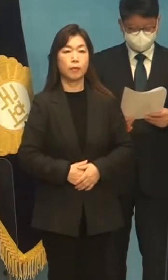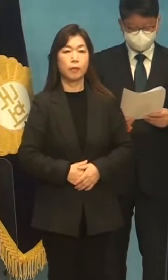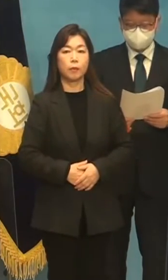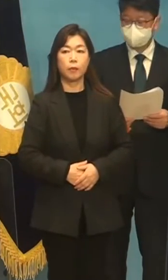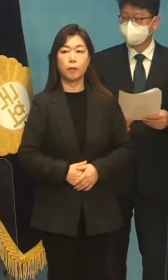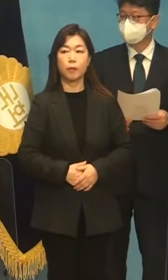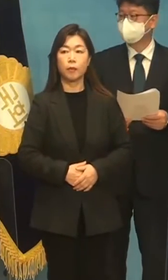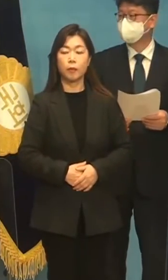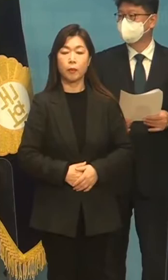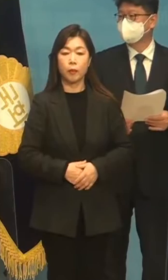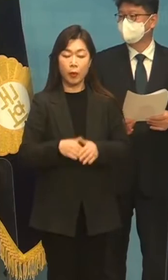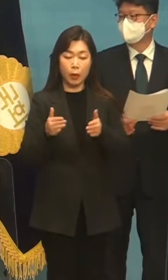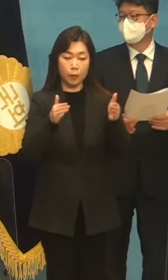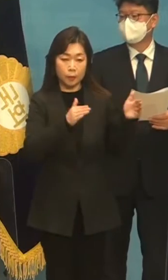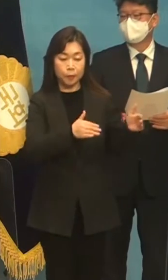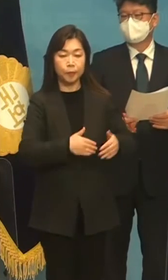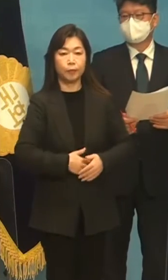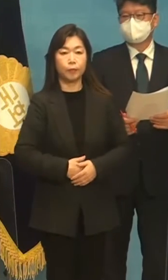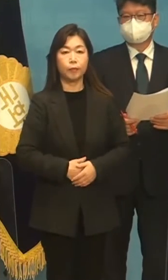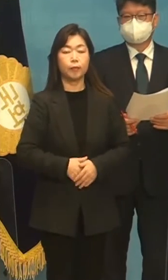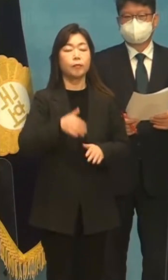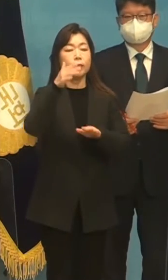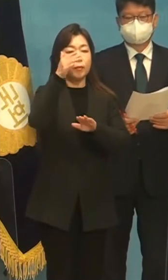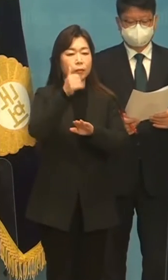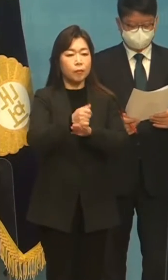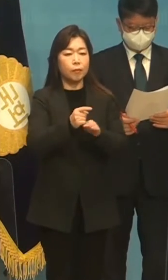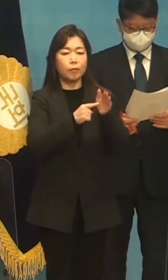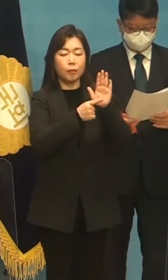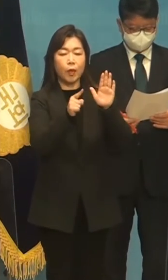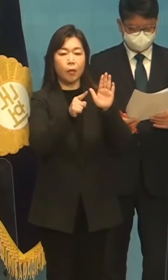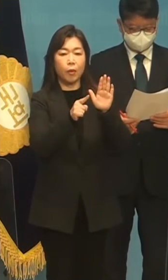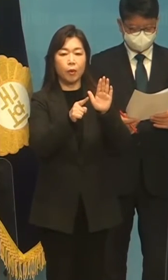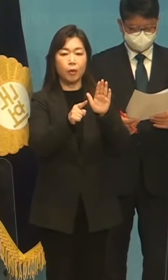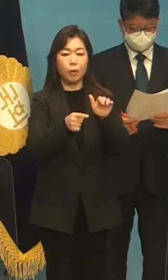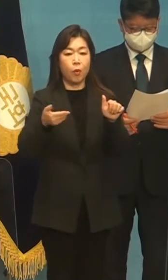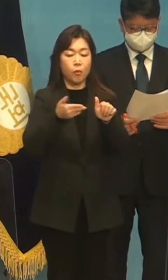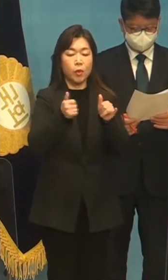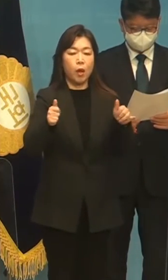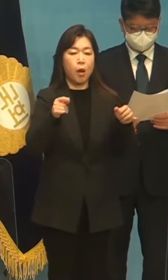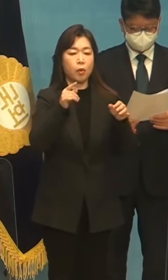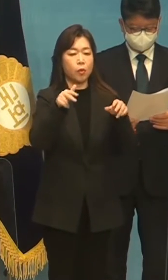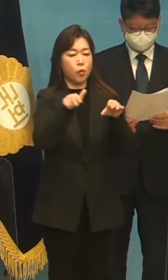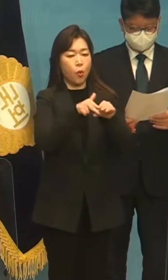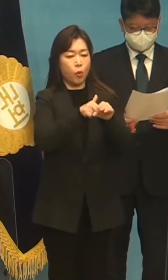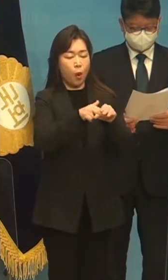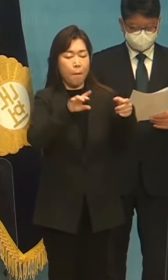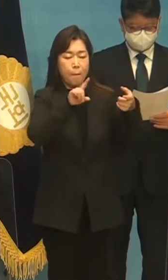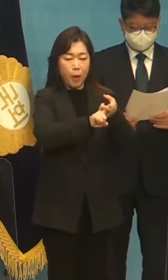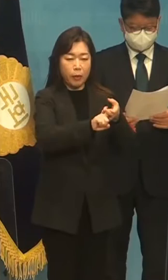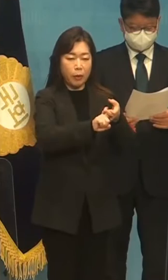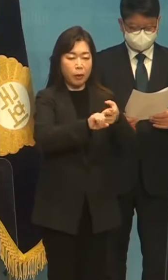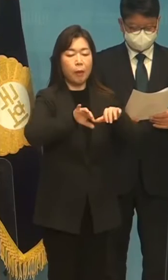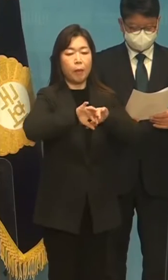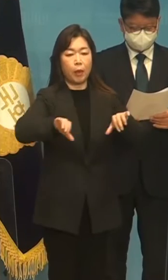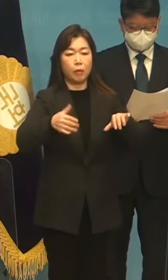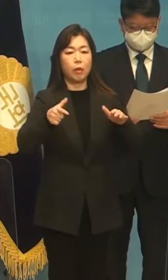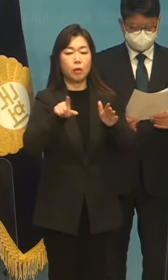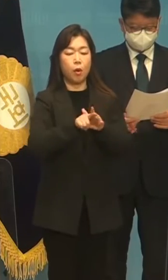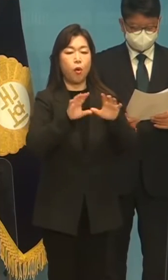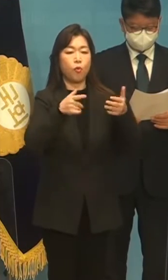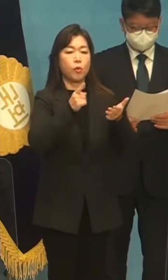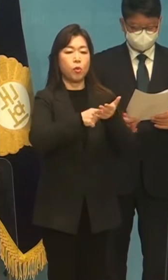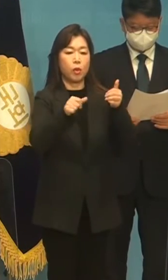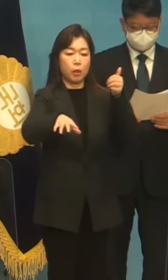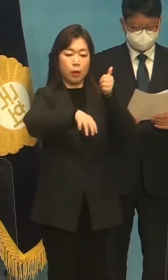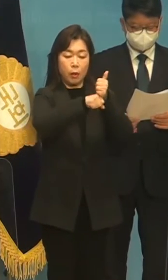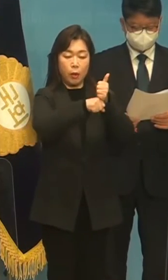네, 김병주 의원입니다. 마지막으로 공직자의 종교 편향을 방지하기 위한 국무총리